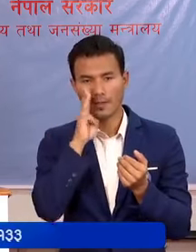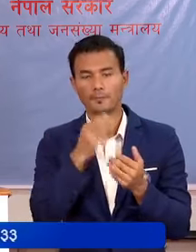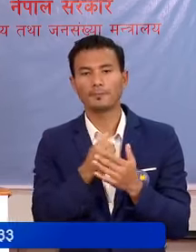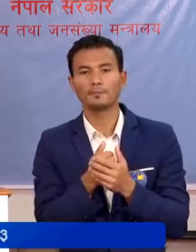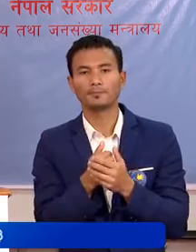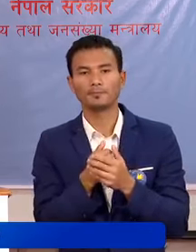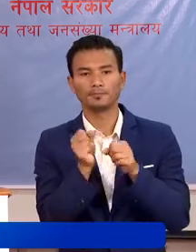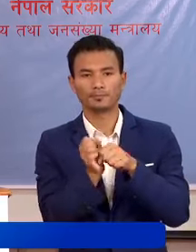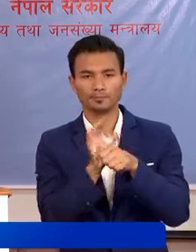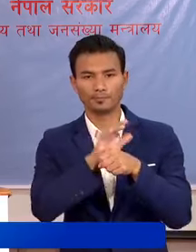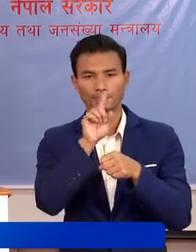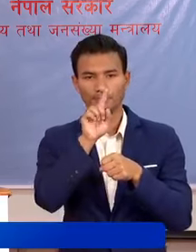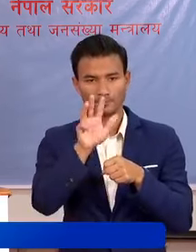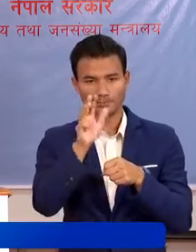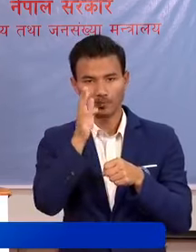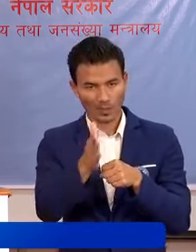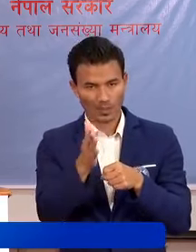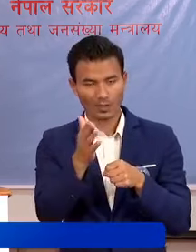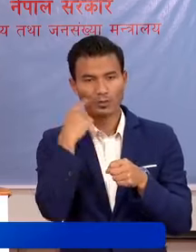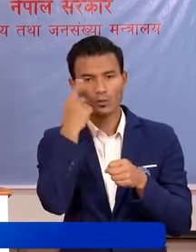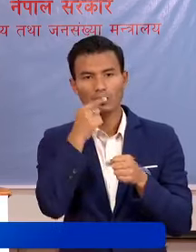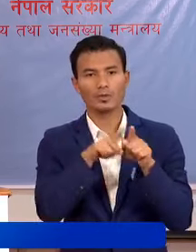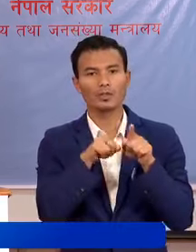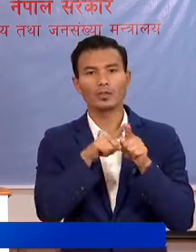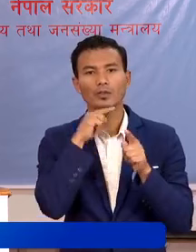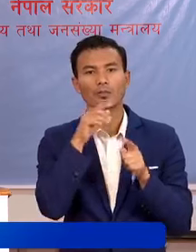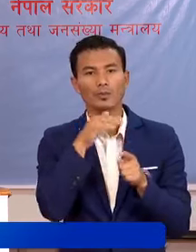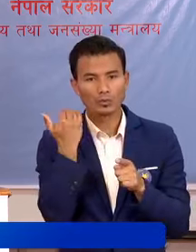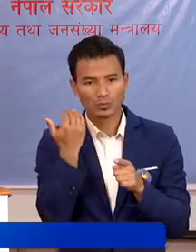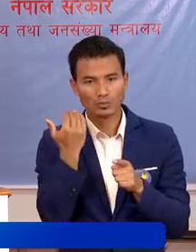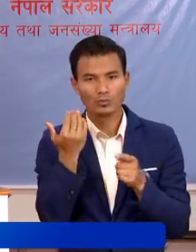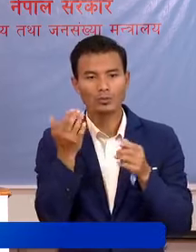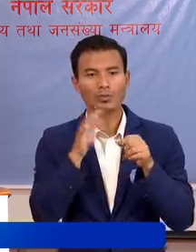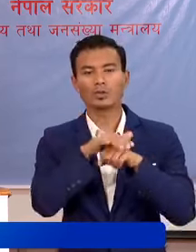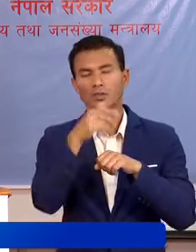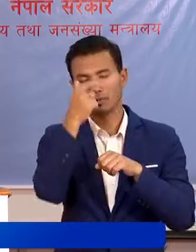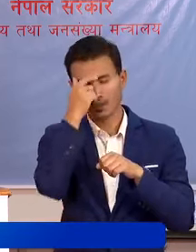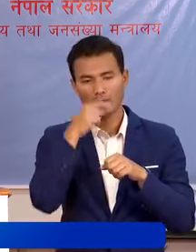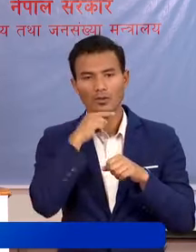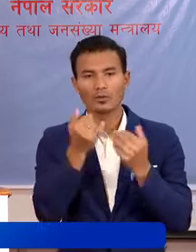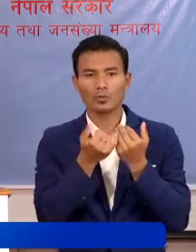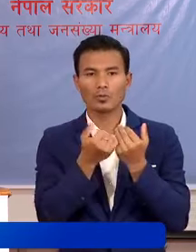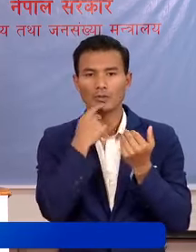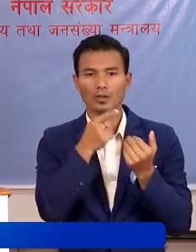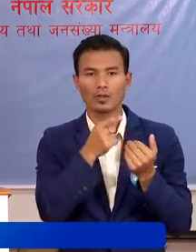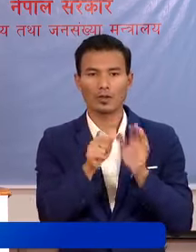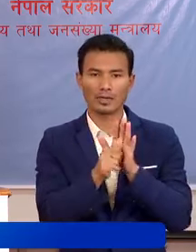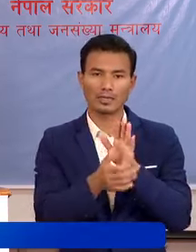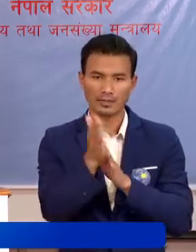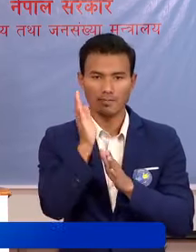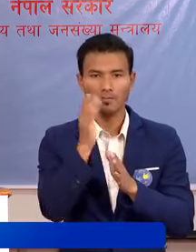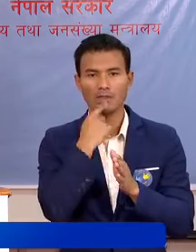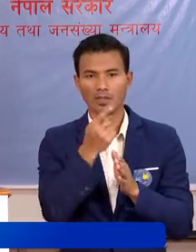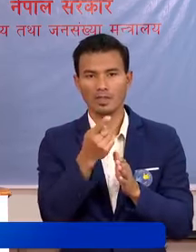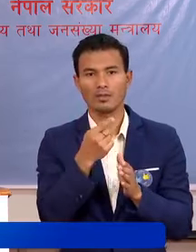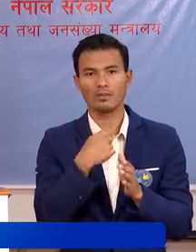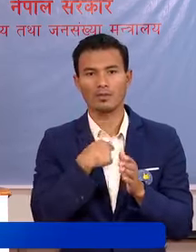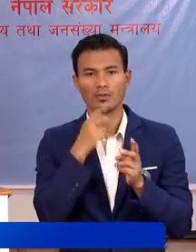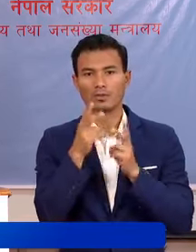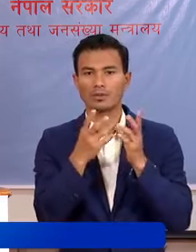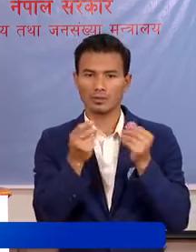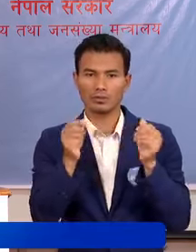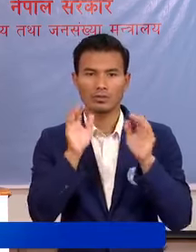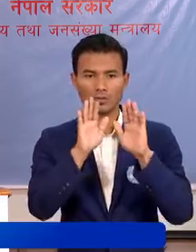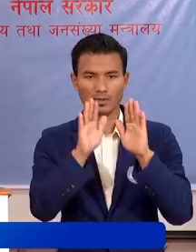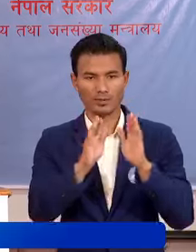कोबिद-19 ले कसे को मे